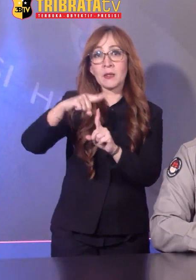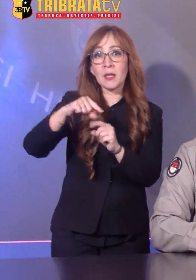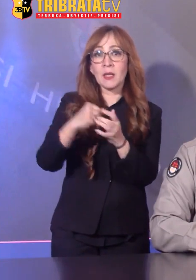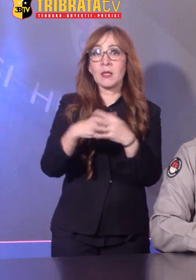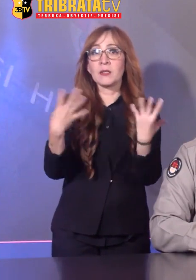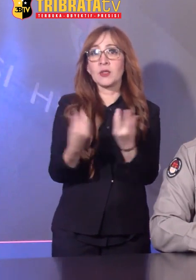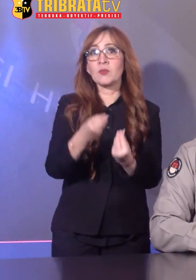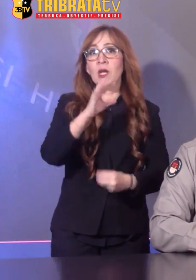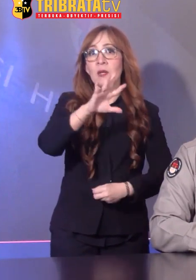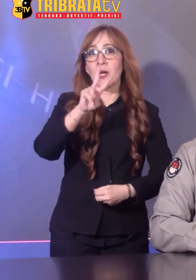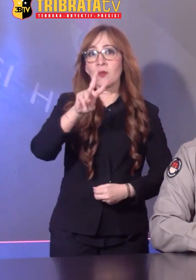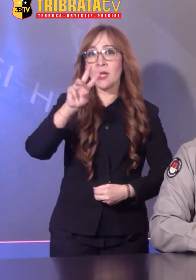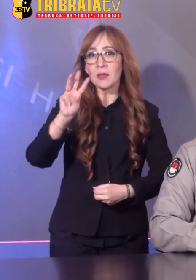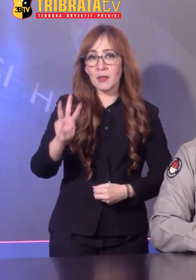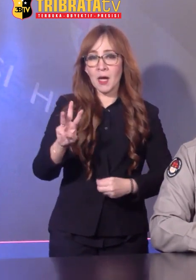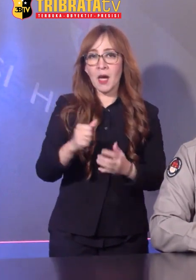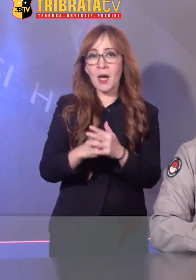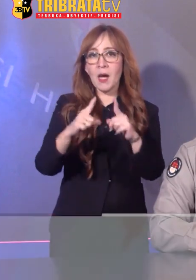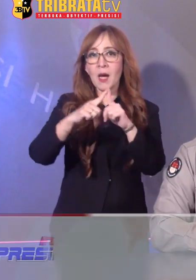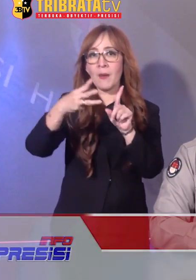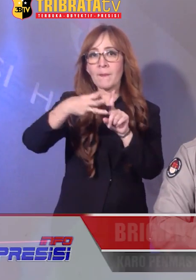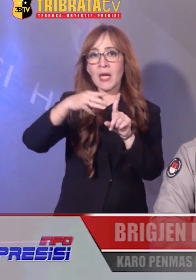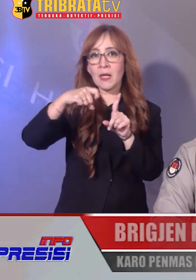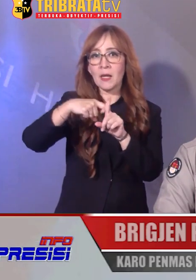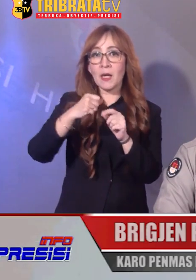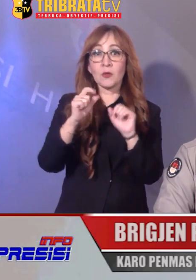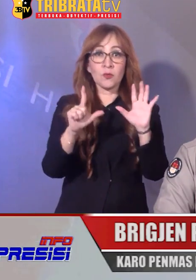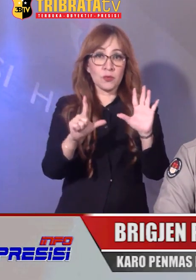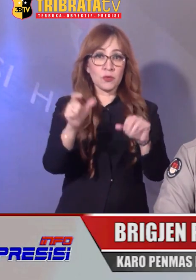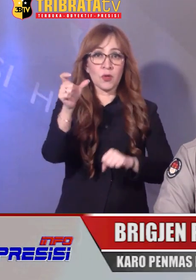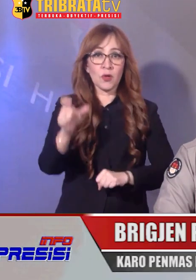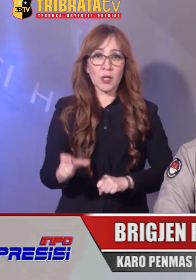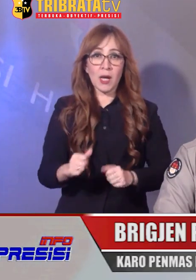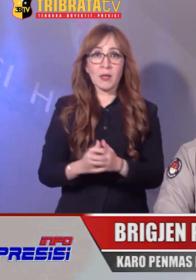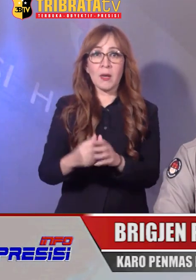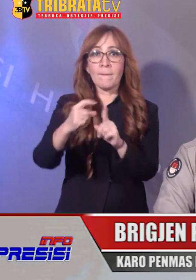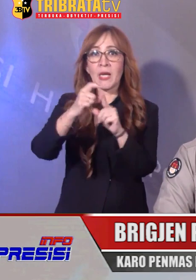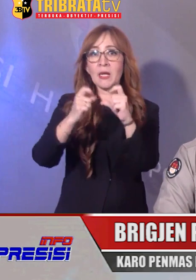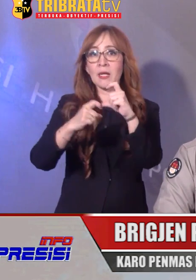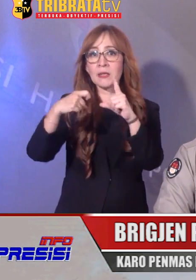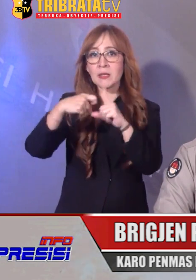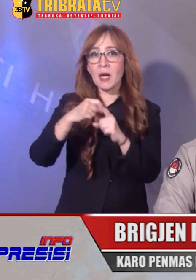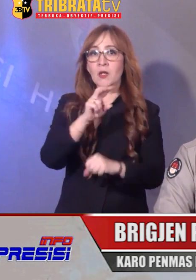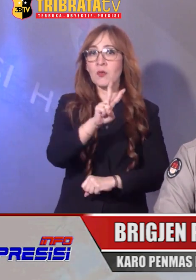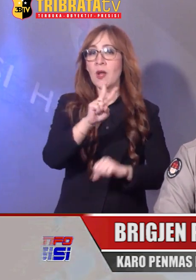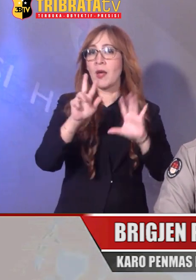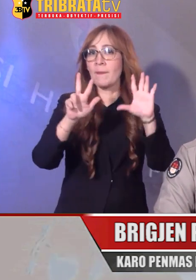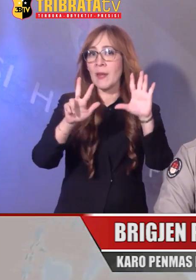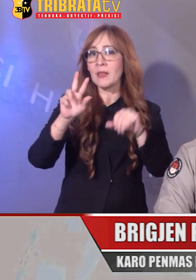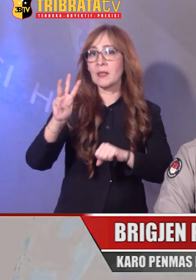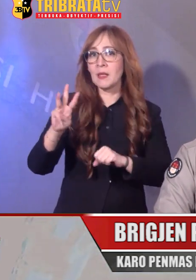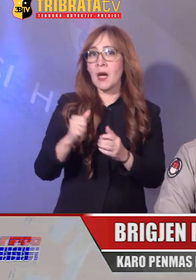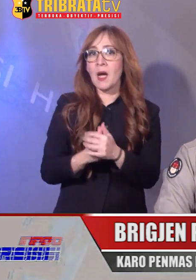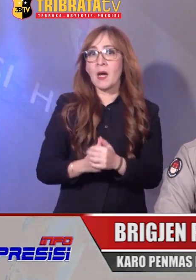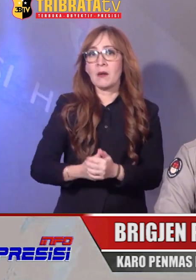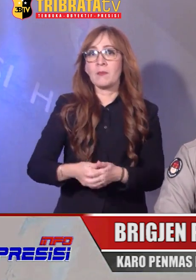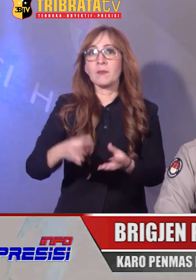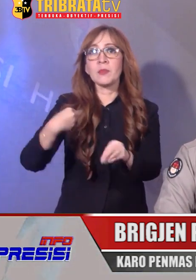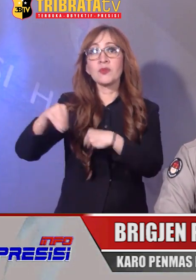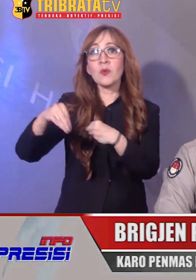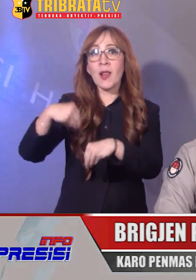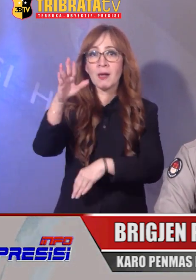ABK sebanyak 7 PSK sebanyak 283 Eksploitasi anak sebanyak